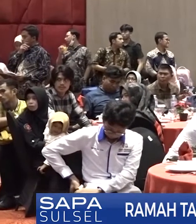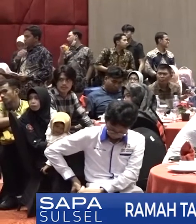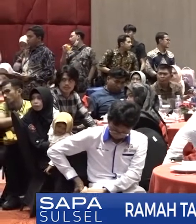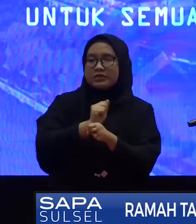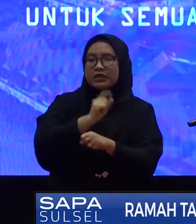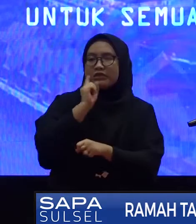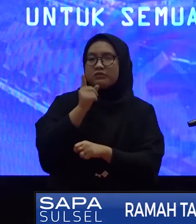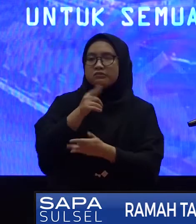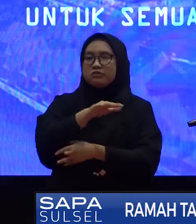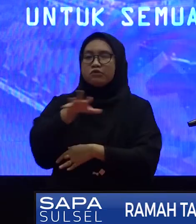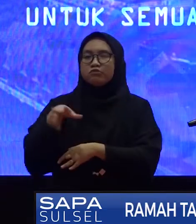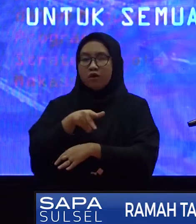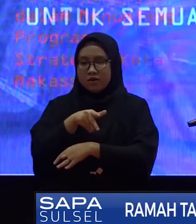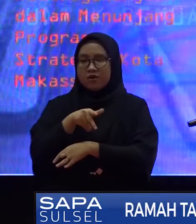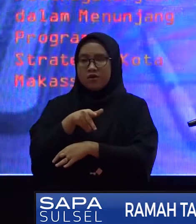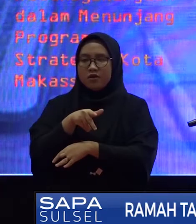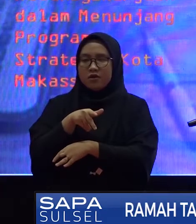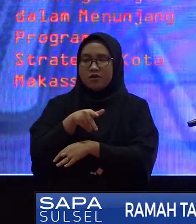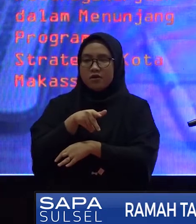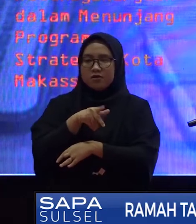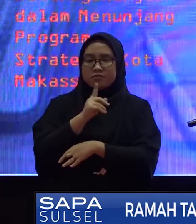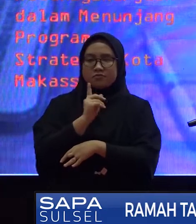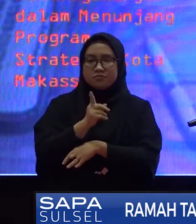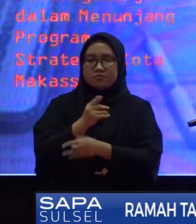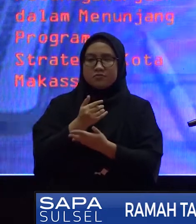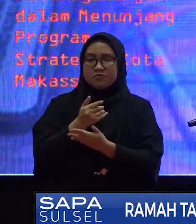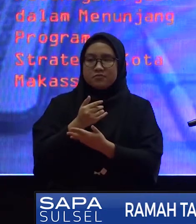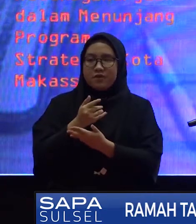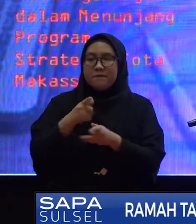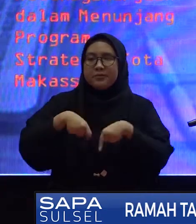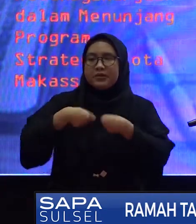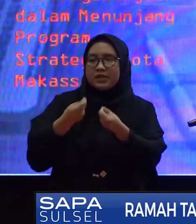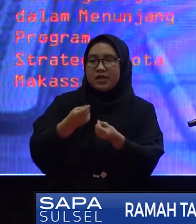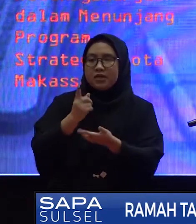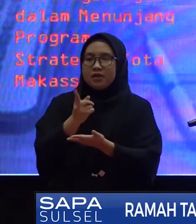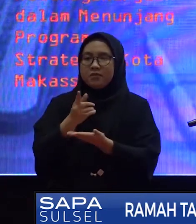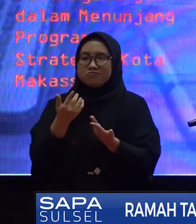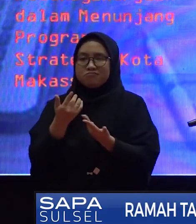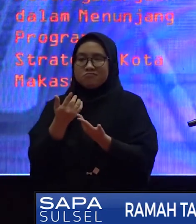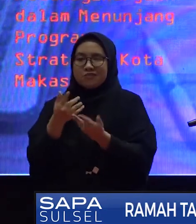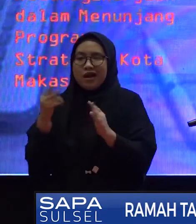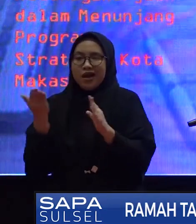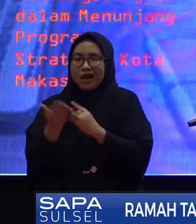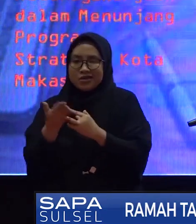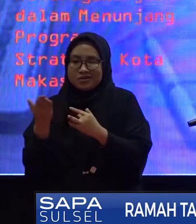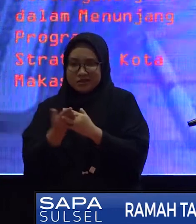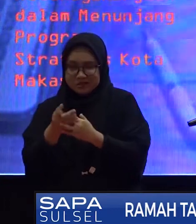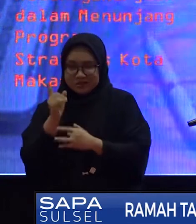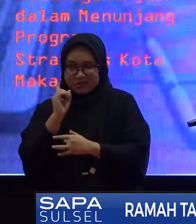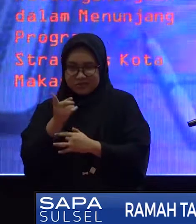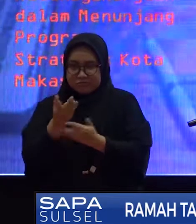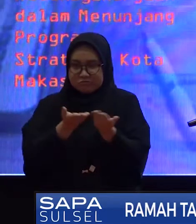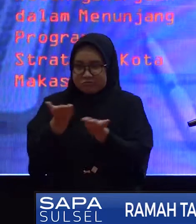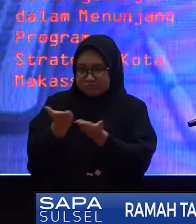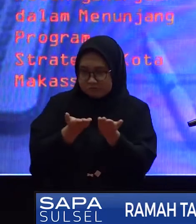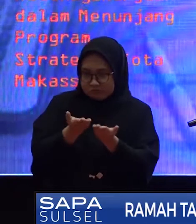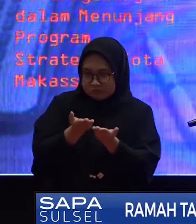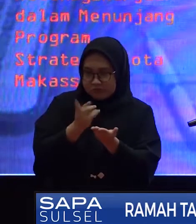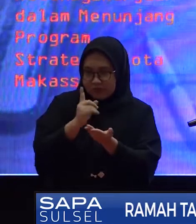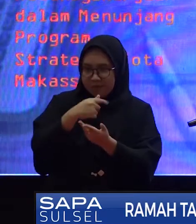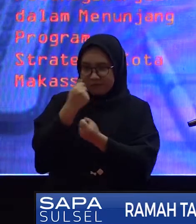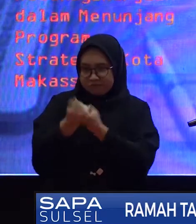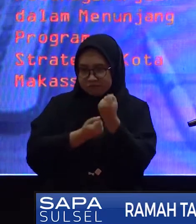yaitu 10.000 SK skill training gratis dan penyediaan kemudahan akses bagi 100.000 usaha dan